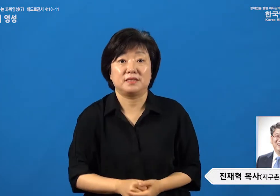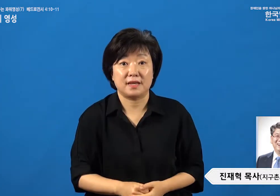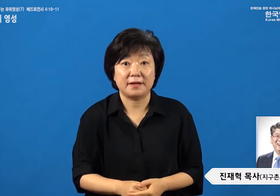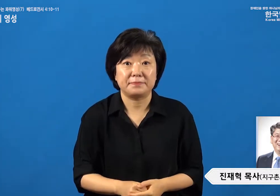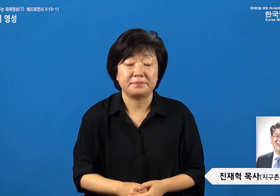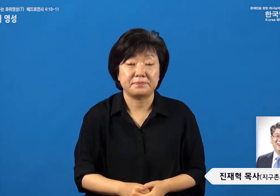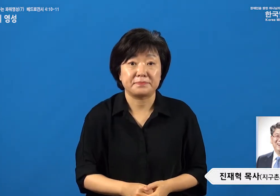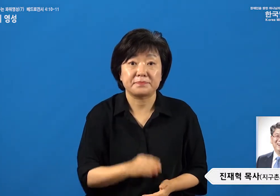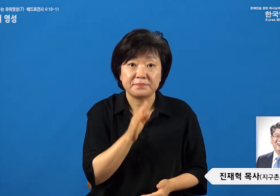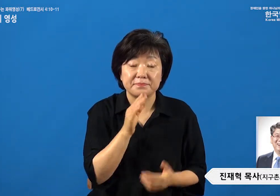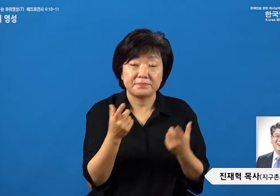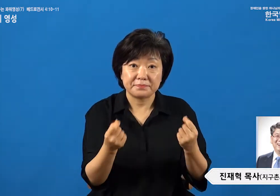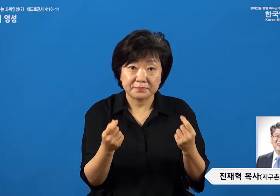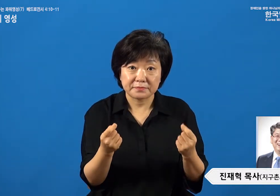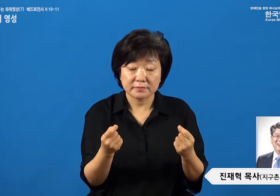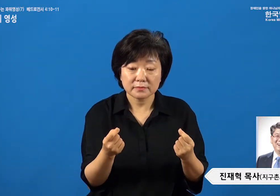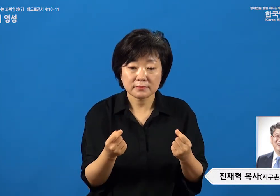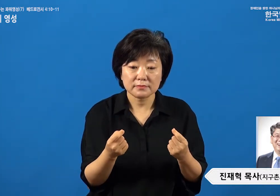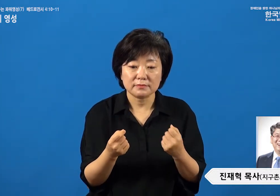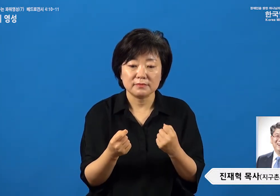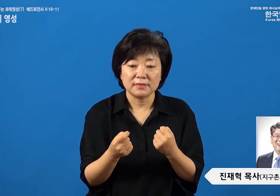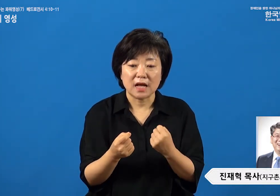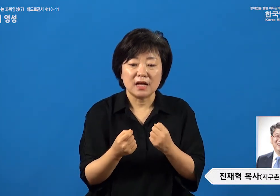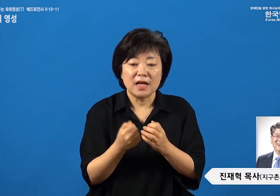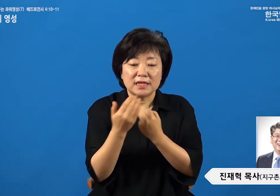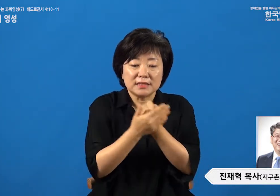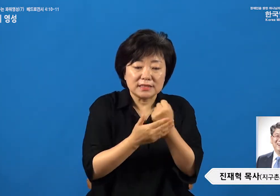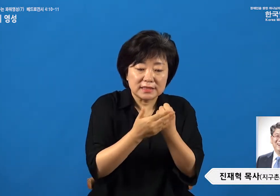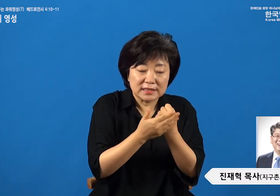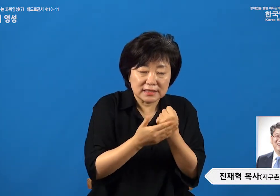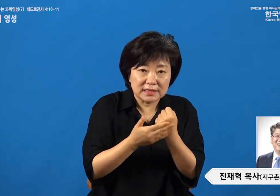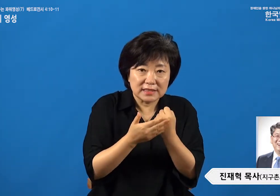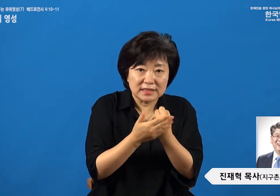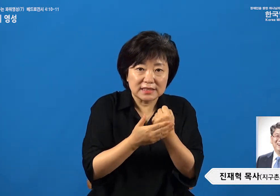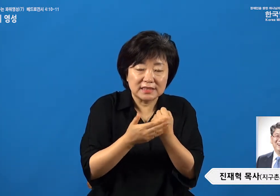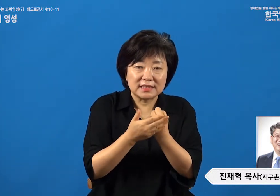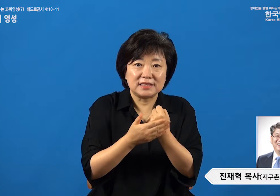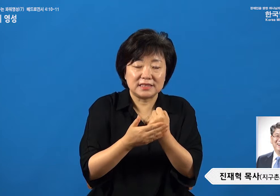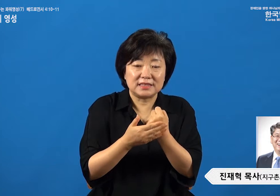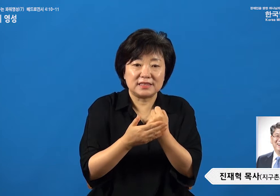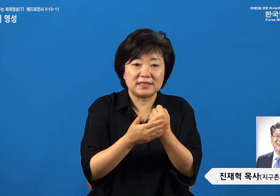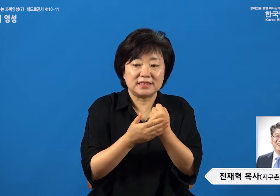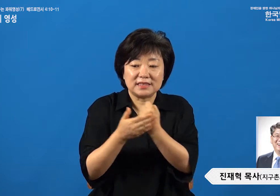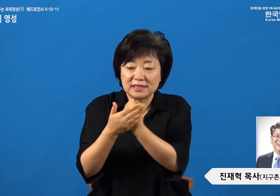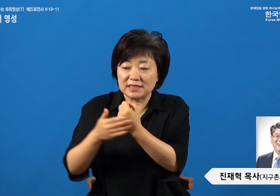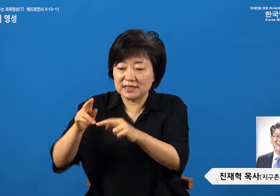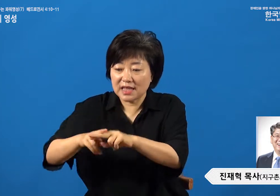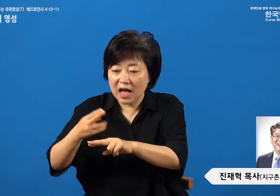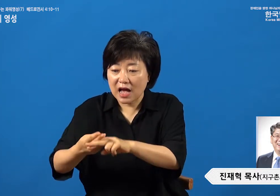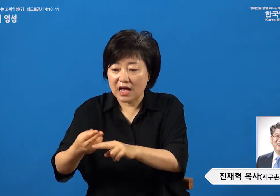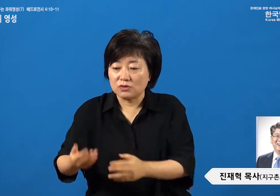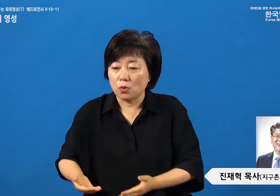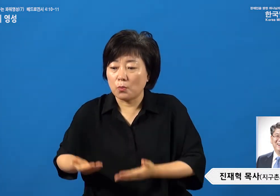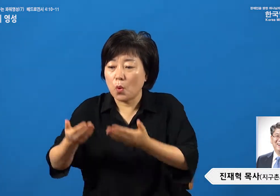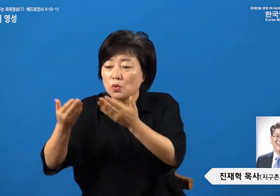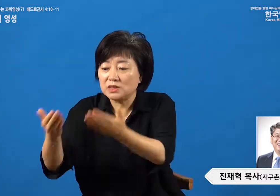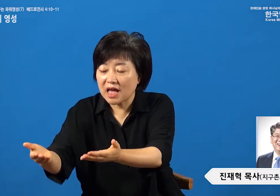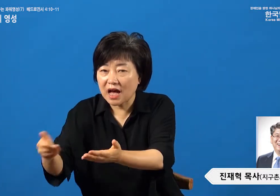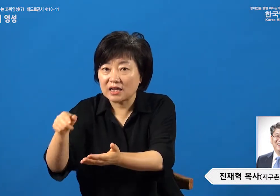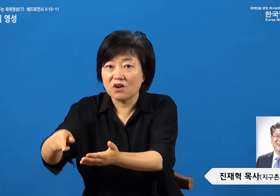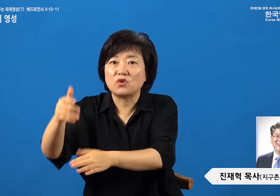그렇습니다. 은사, 봉사는 바로 하나님의 은혜의